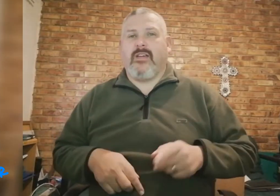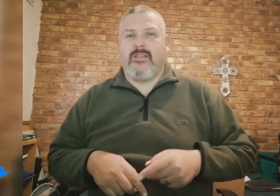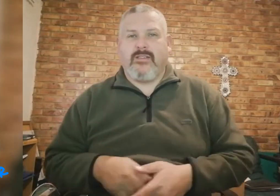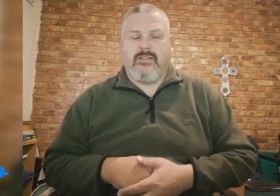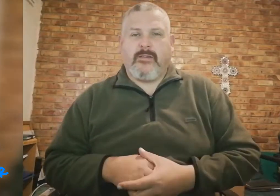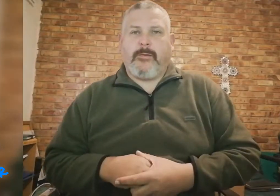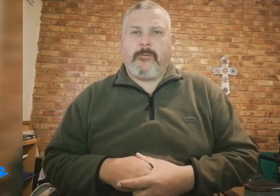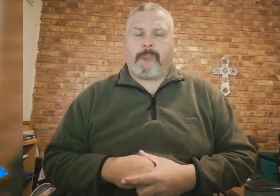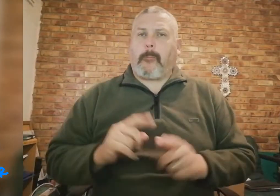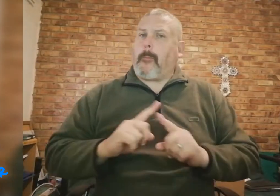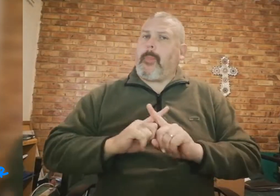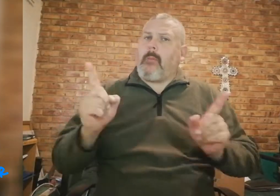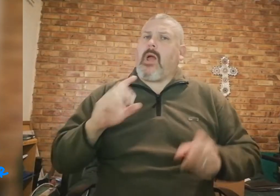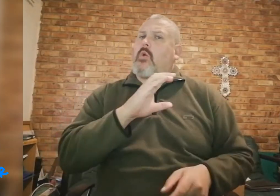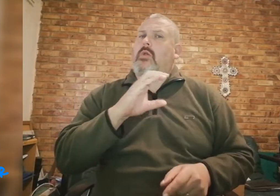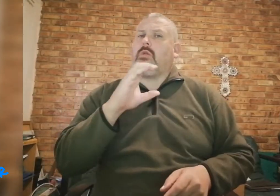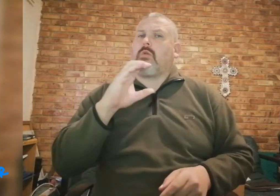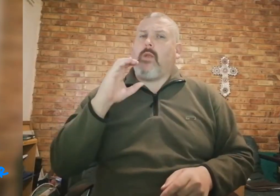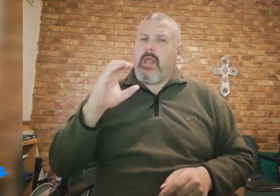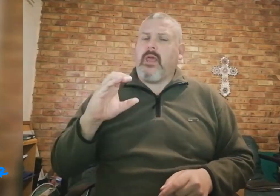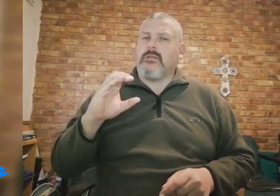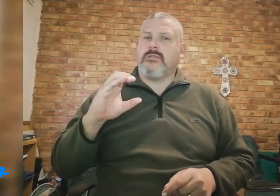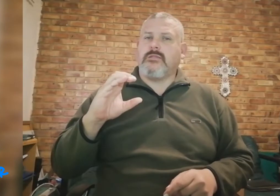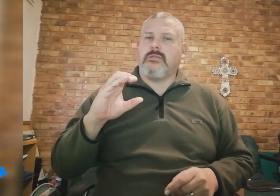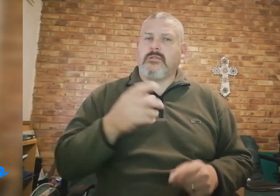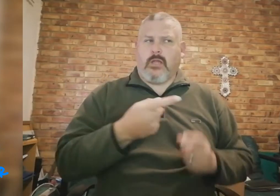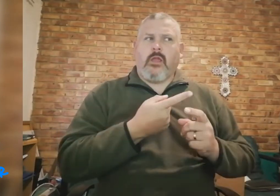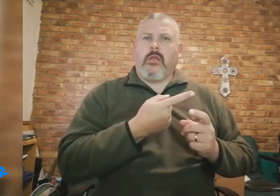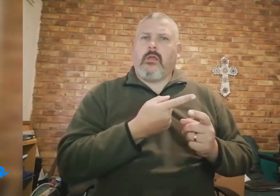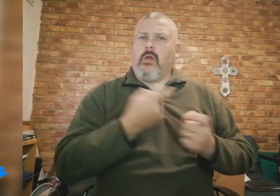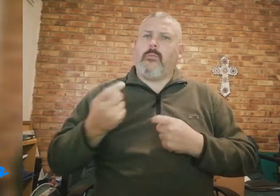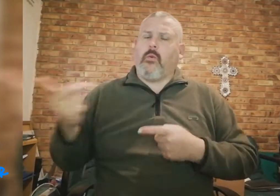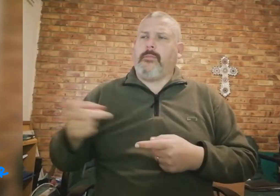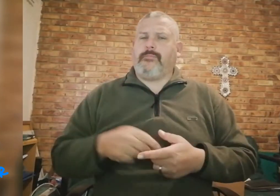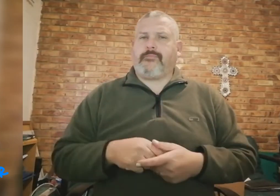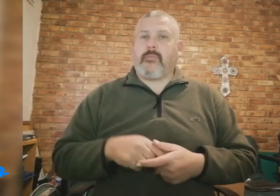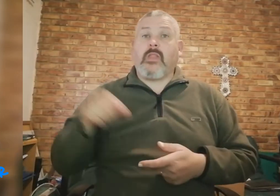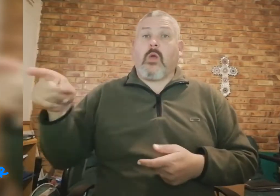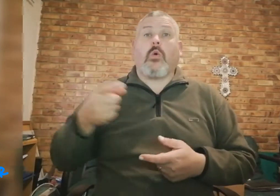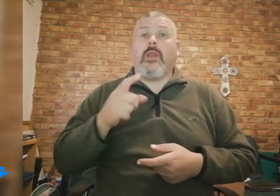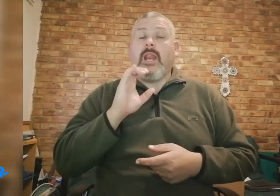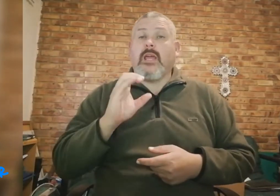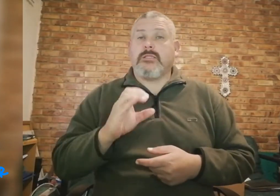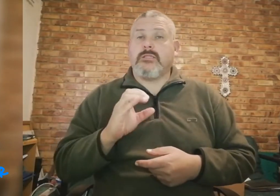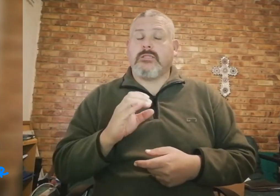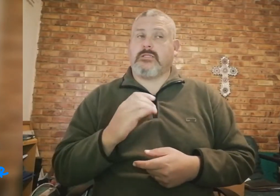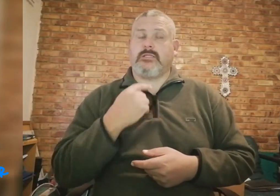gevaarlik. Maar Cornelius, help om, nou Cornelius,